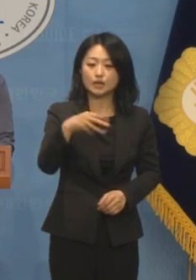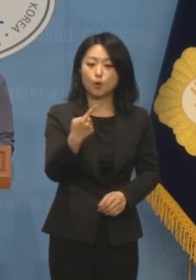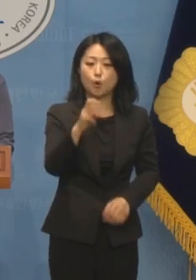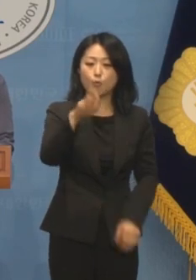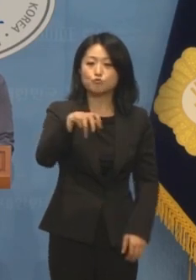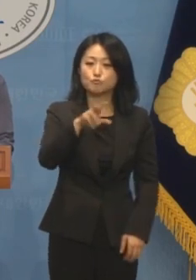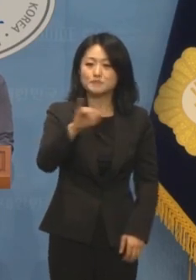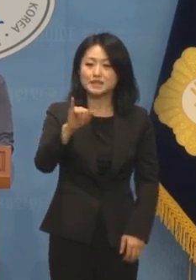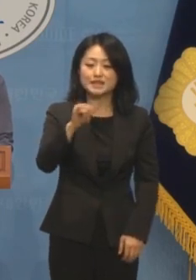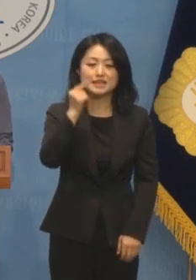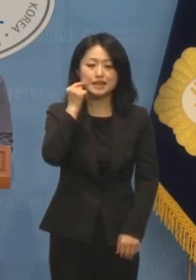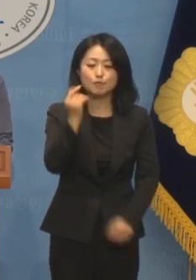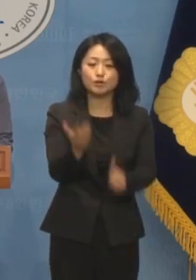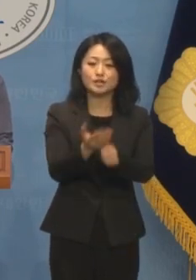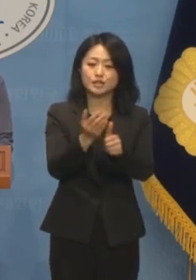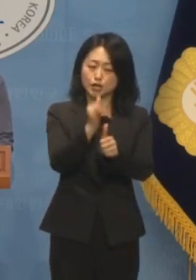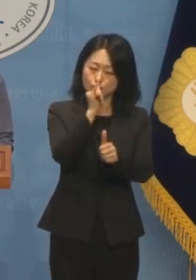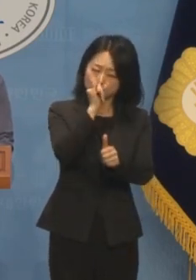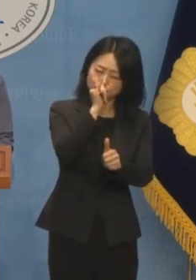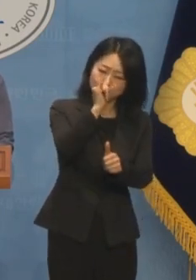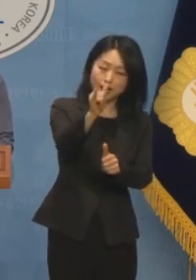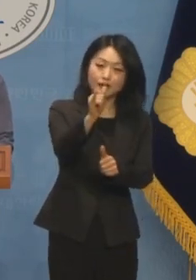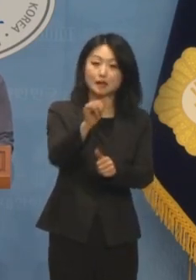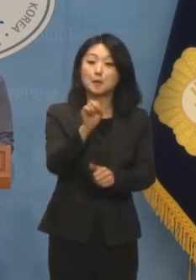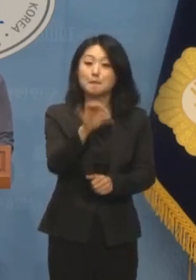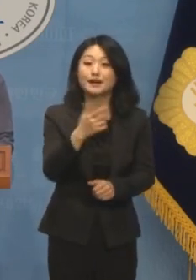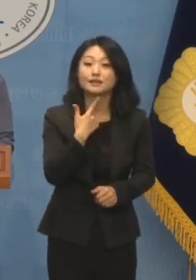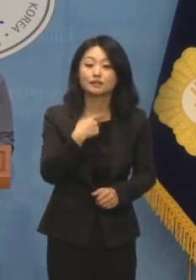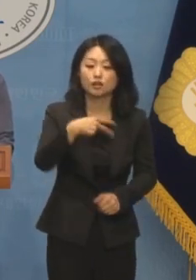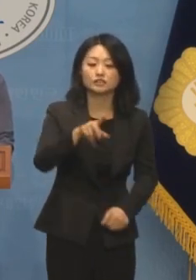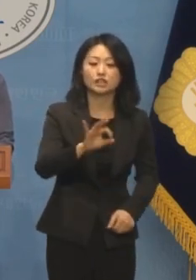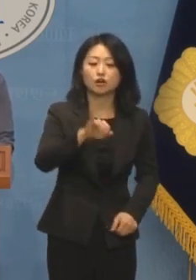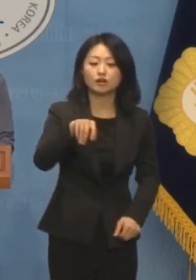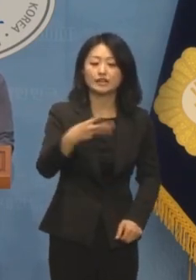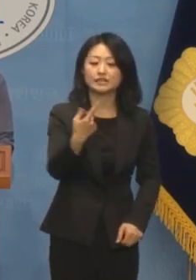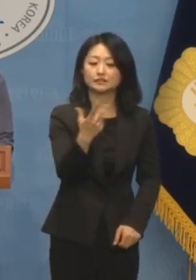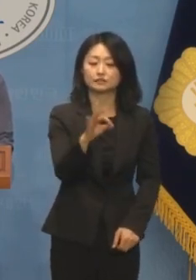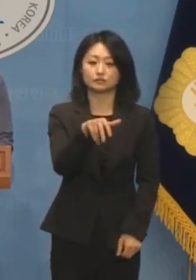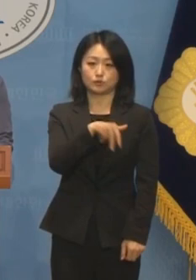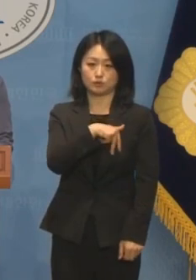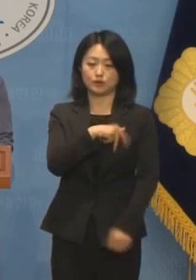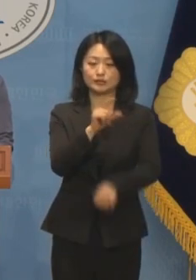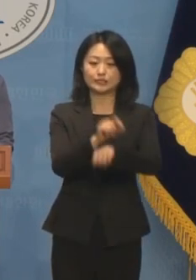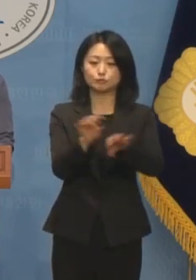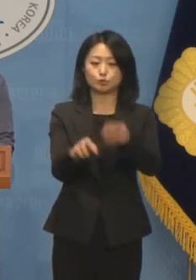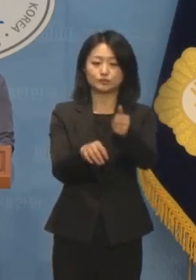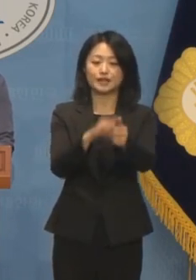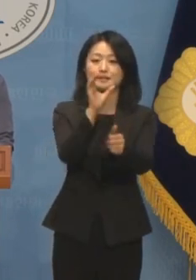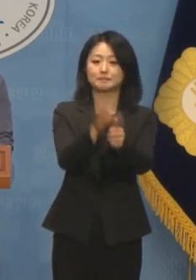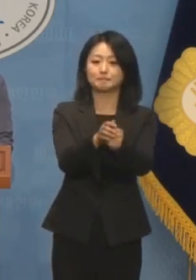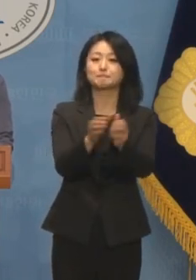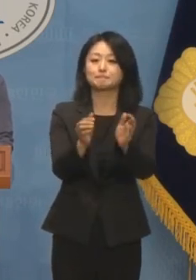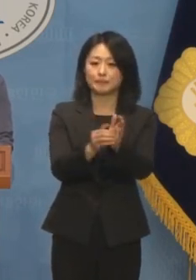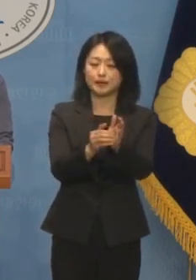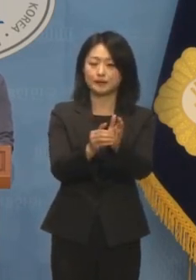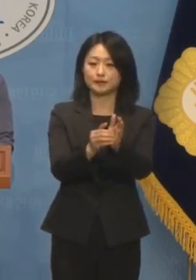키운 인재라고 당당하게 주장했던 성일종 의원이 사무총장에